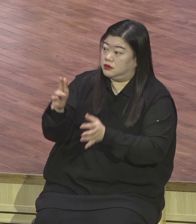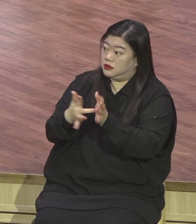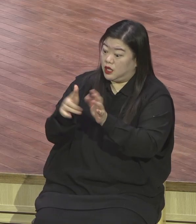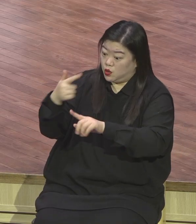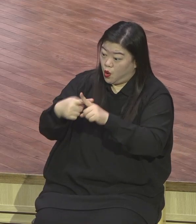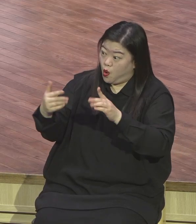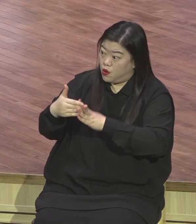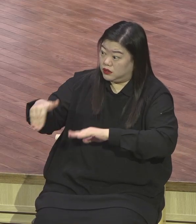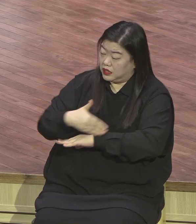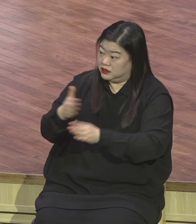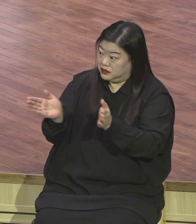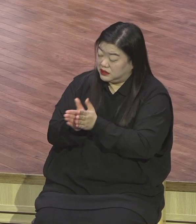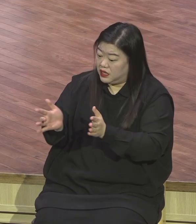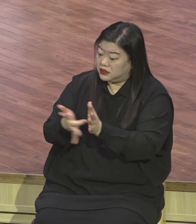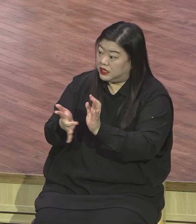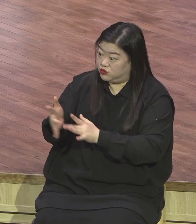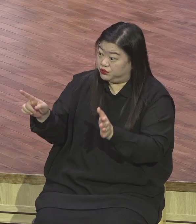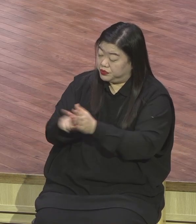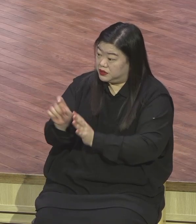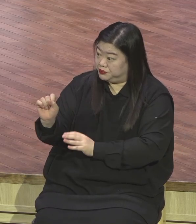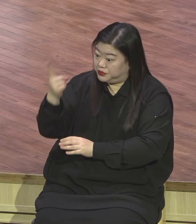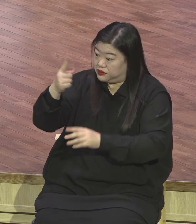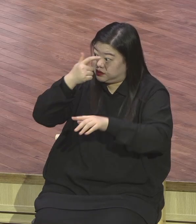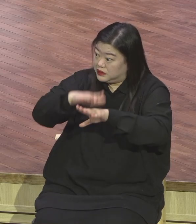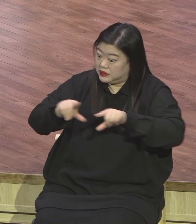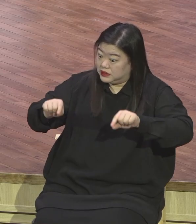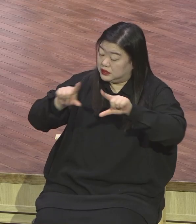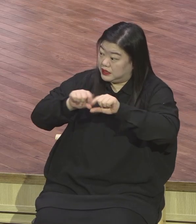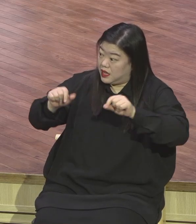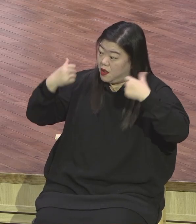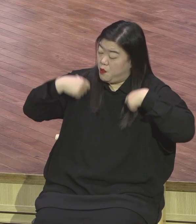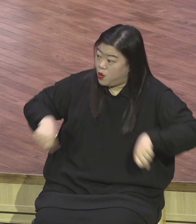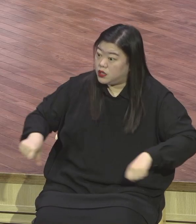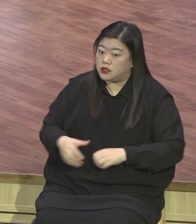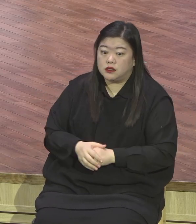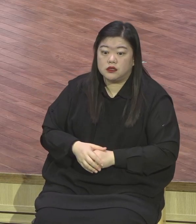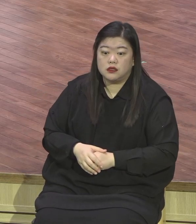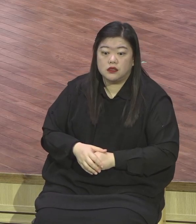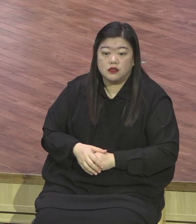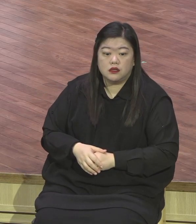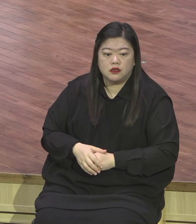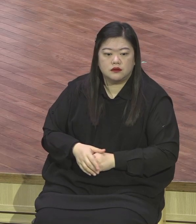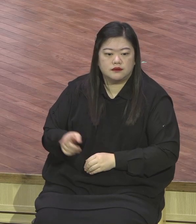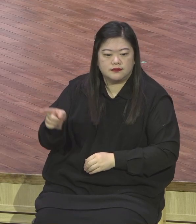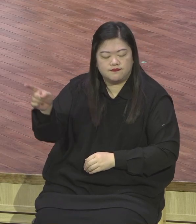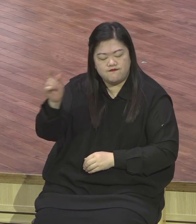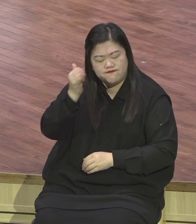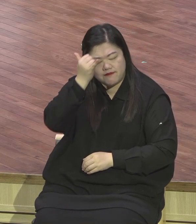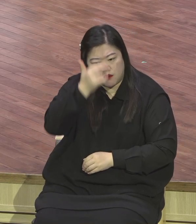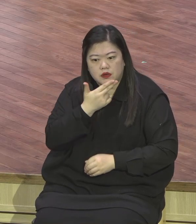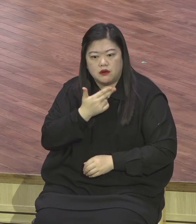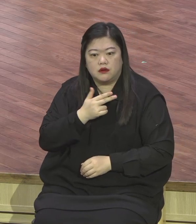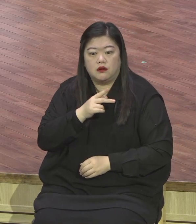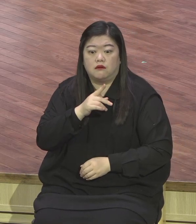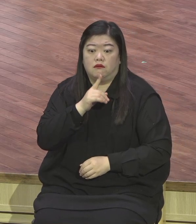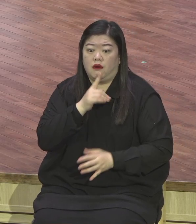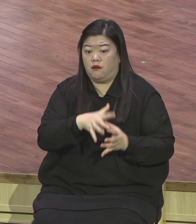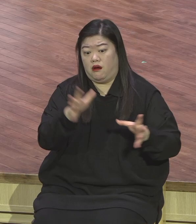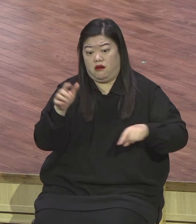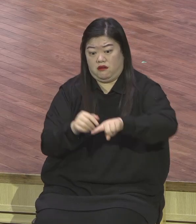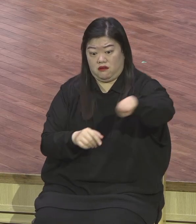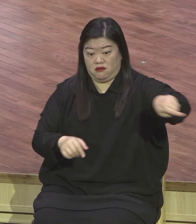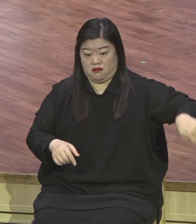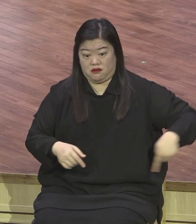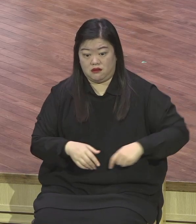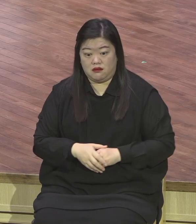평상시 그렇게 자상하던 아버지가 그렇게 다정했던 어머니가 그렇게 묵묵하며